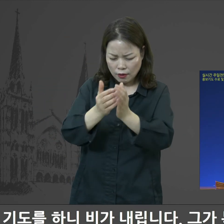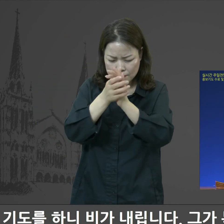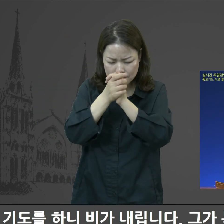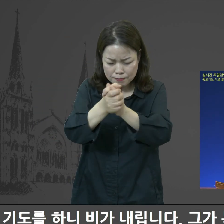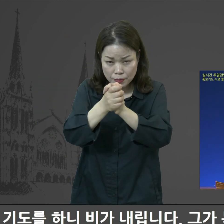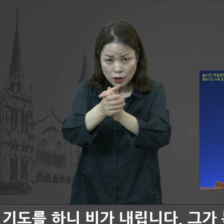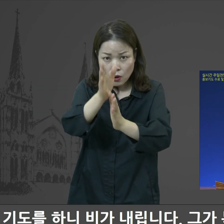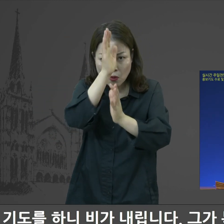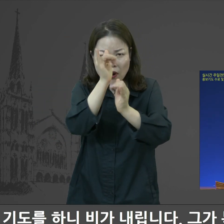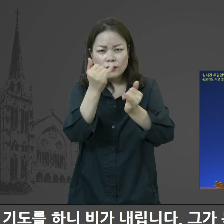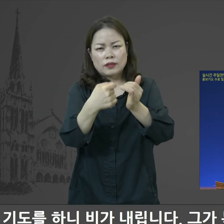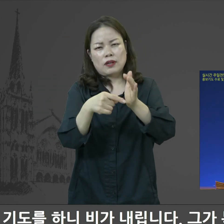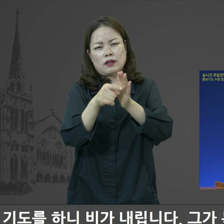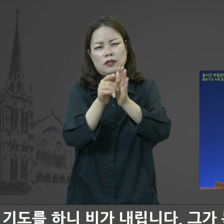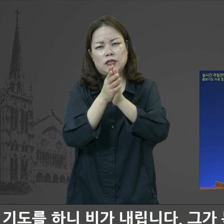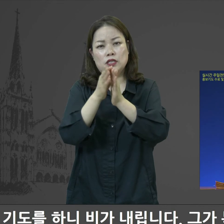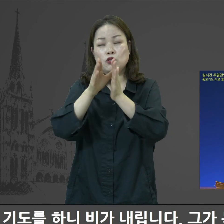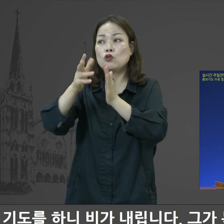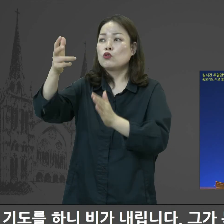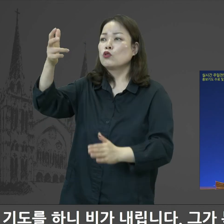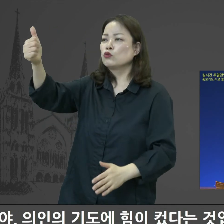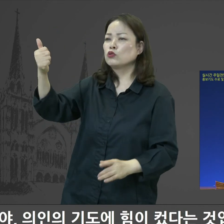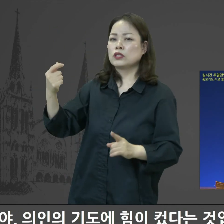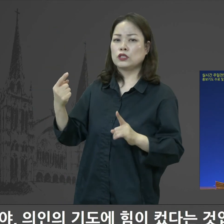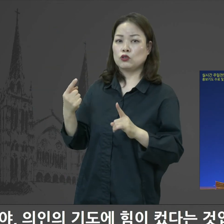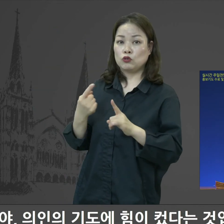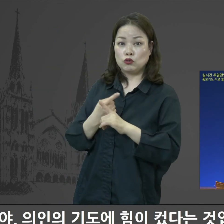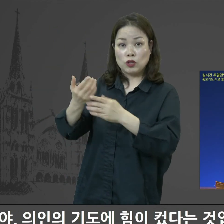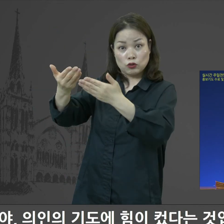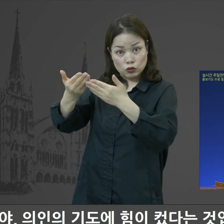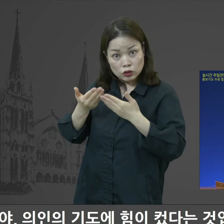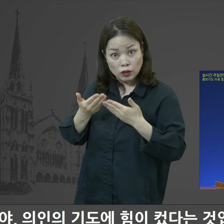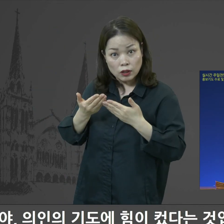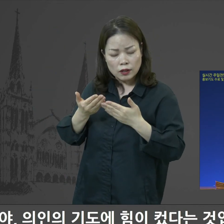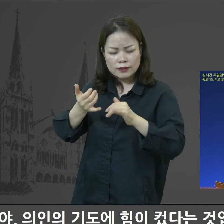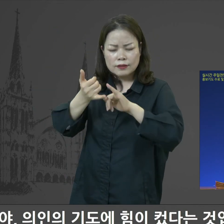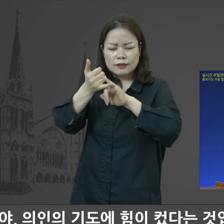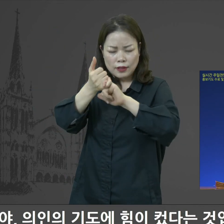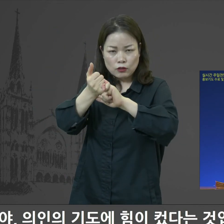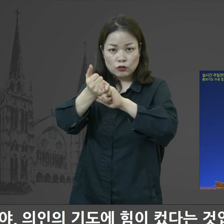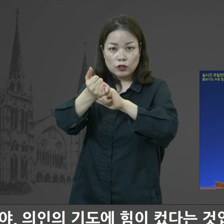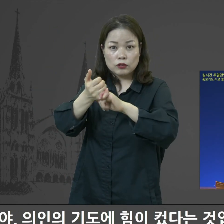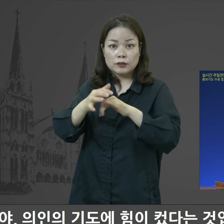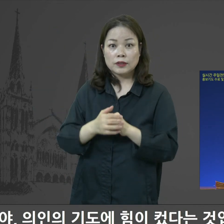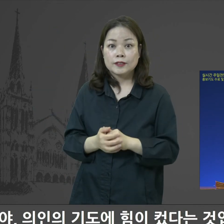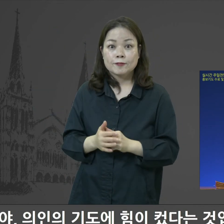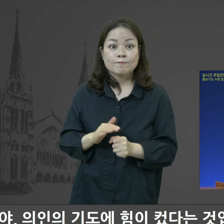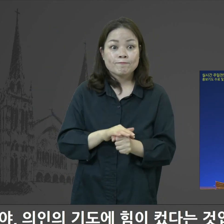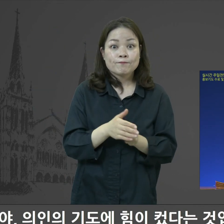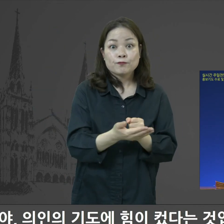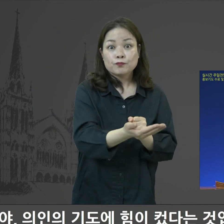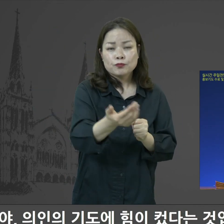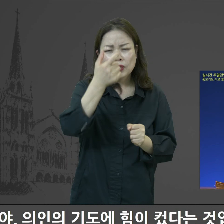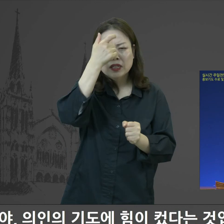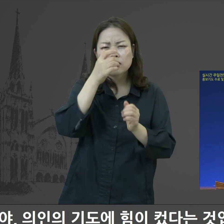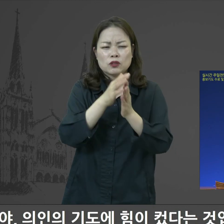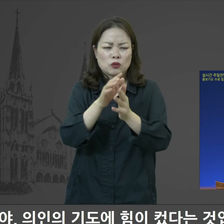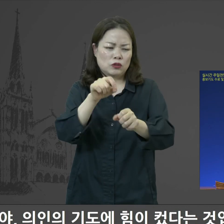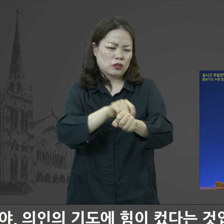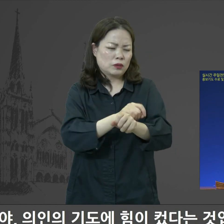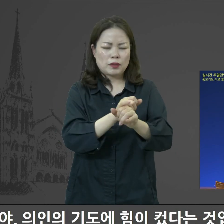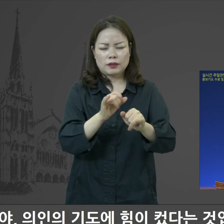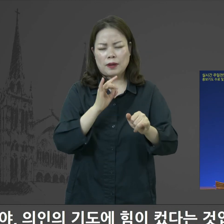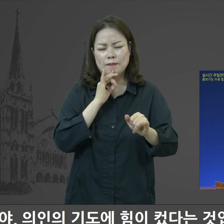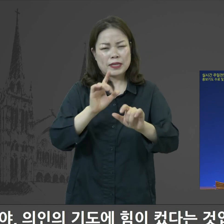그러면서 환자들을 위해서 기도할 때 주님께서 치료의 광선을 발해 주신다고 약속합니다. 사랑하는 여러분, 기도는 특별한 사람만 하는